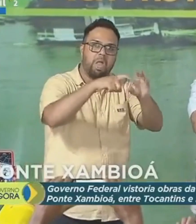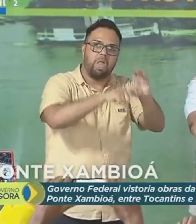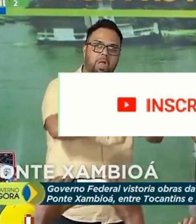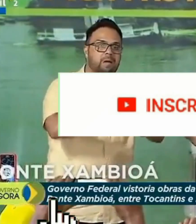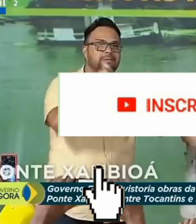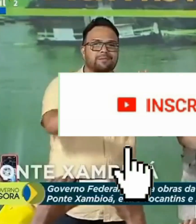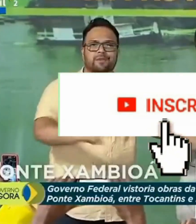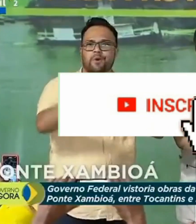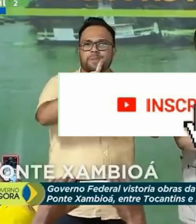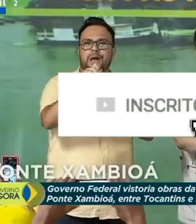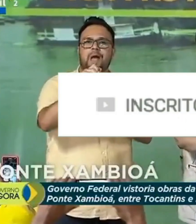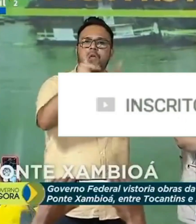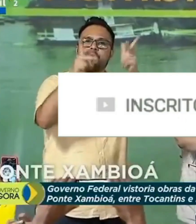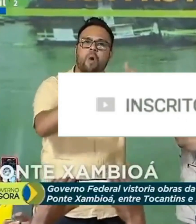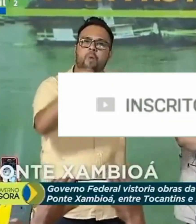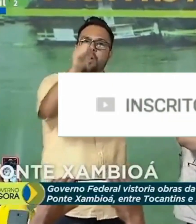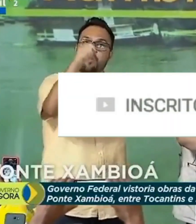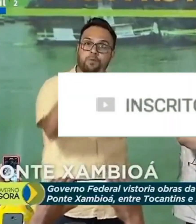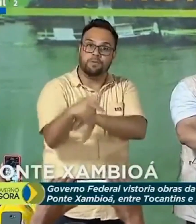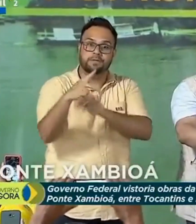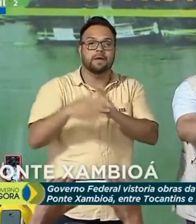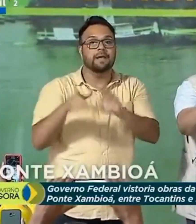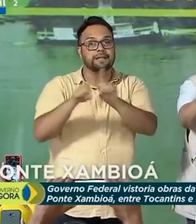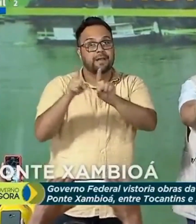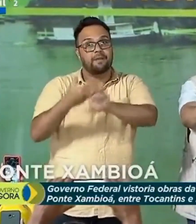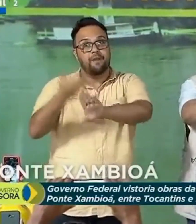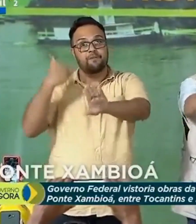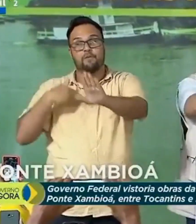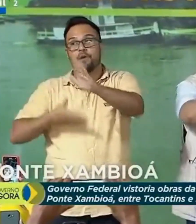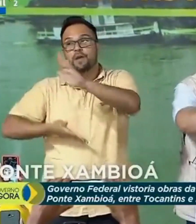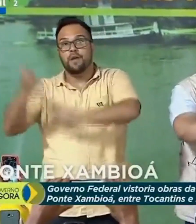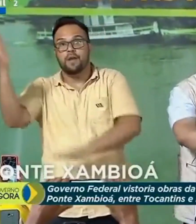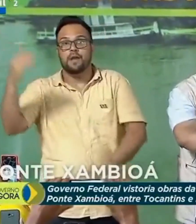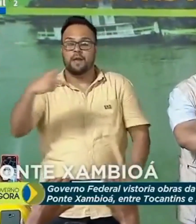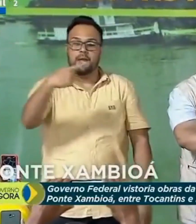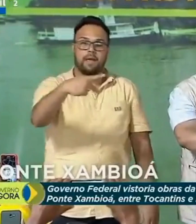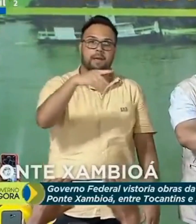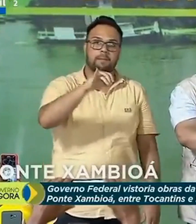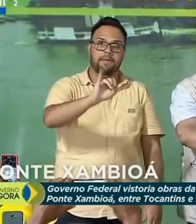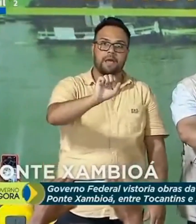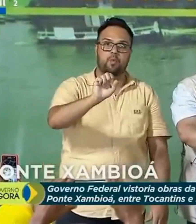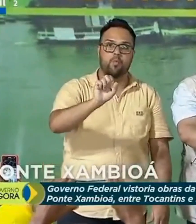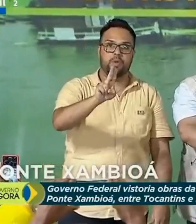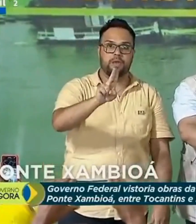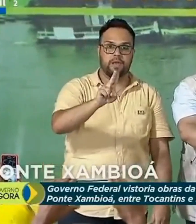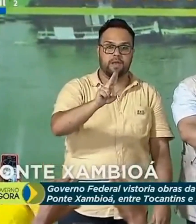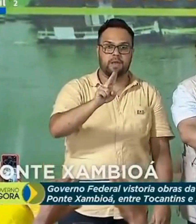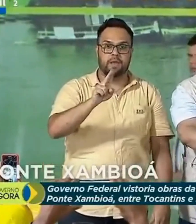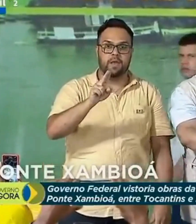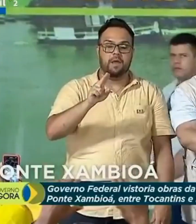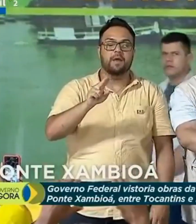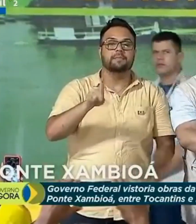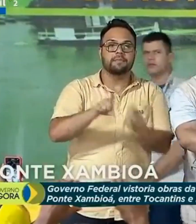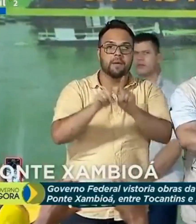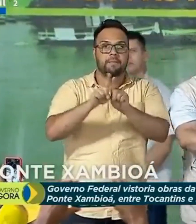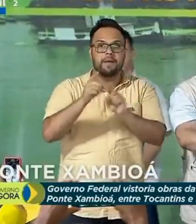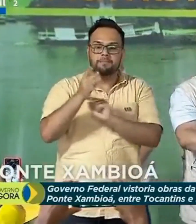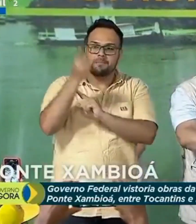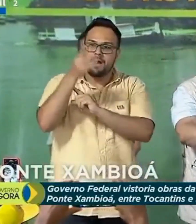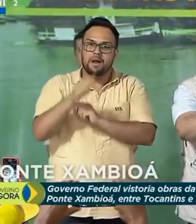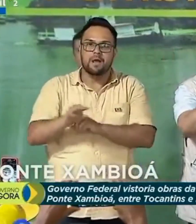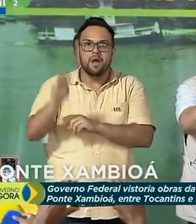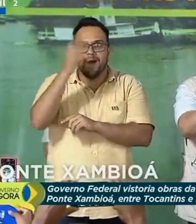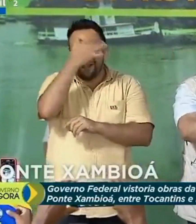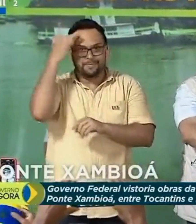Há tempos atrás, nós estivemos no Piauí, entre o Piauí e o Maranhão. E lá as pessoas enfrentavam